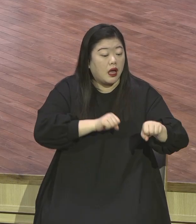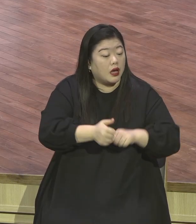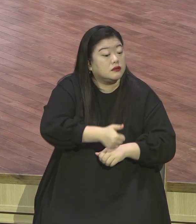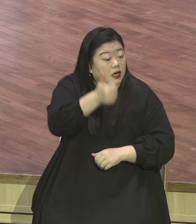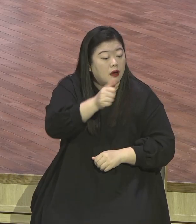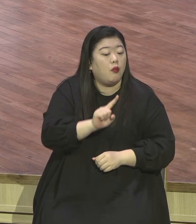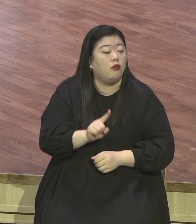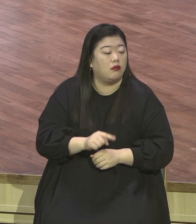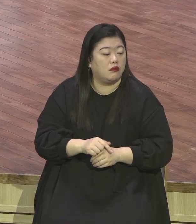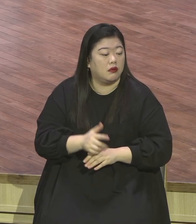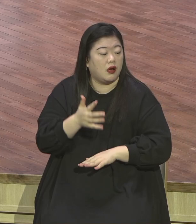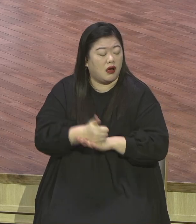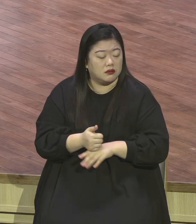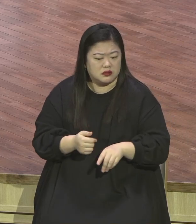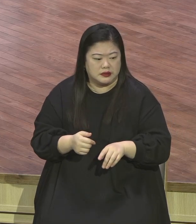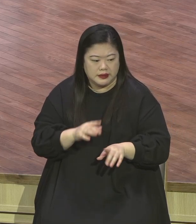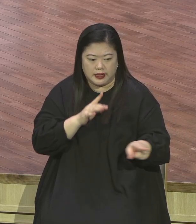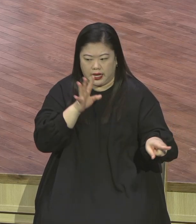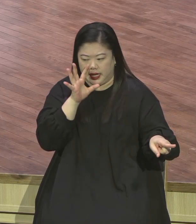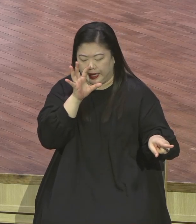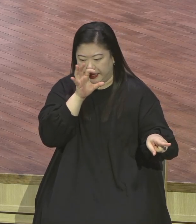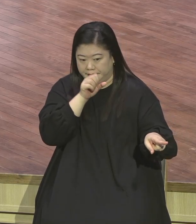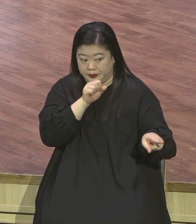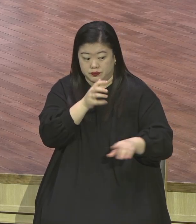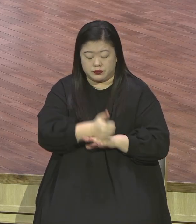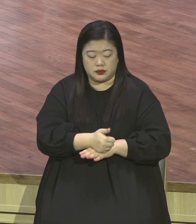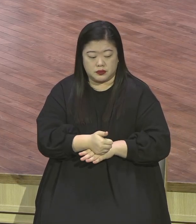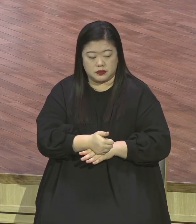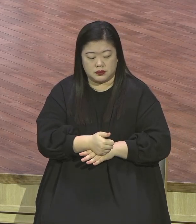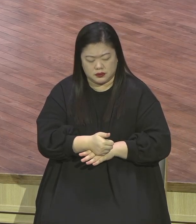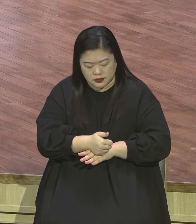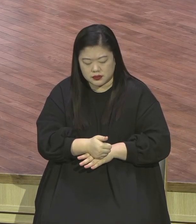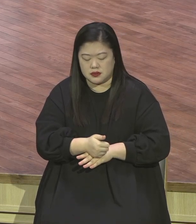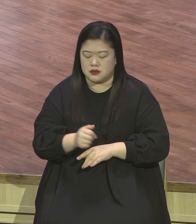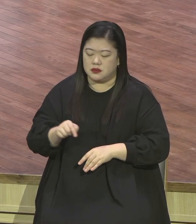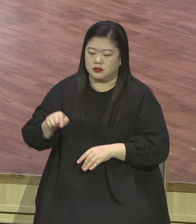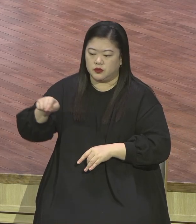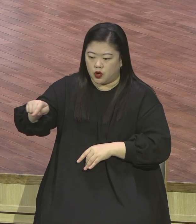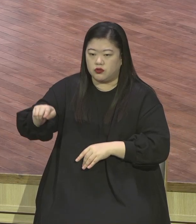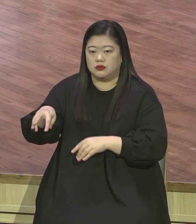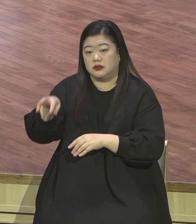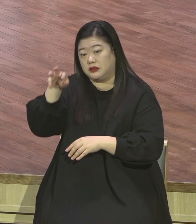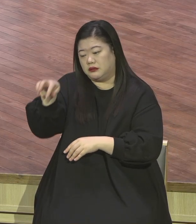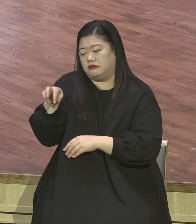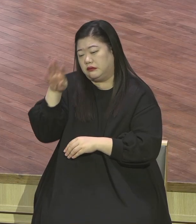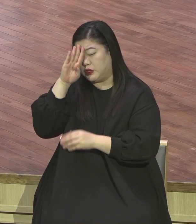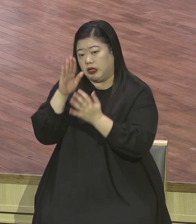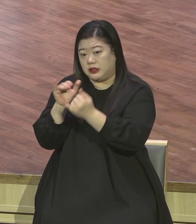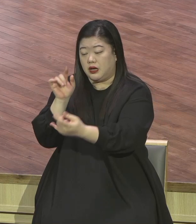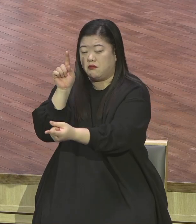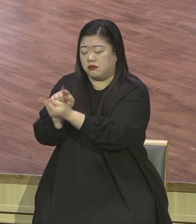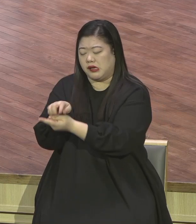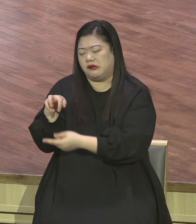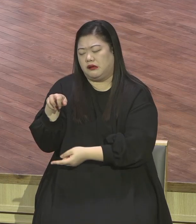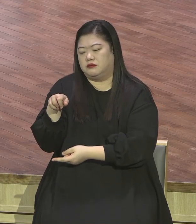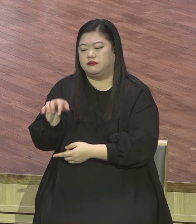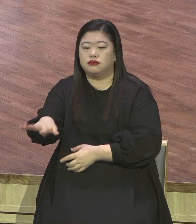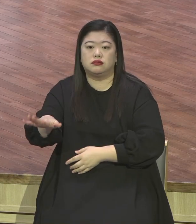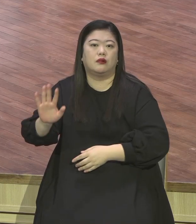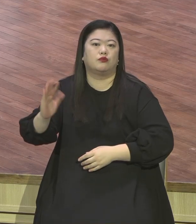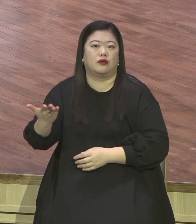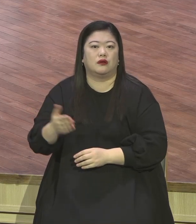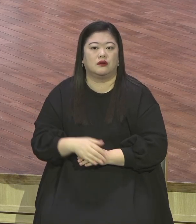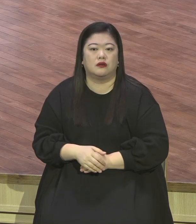이런 예수님 모습 앞에 바리새인들 하면 할 말이 없잖아요 말문이 막혔다 그래서